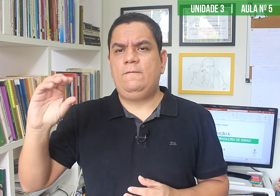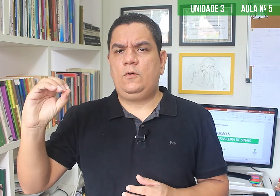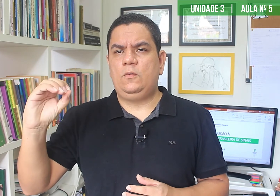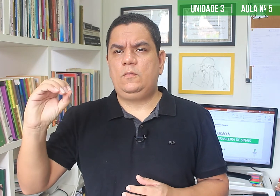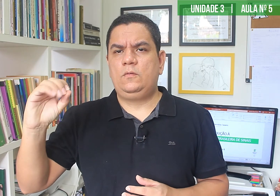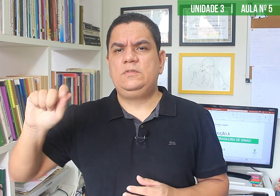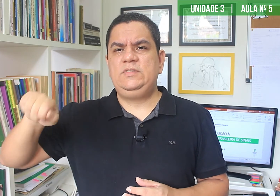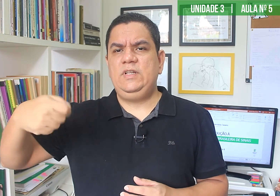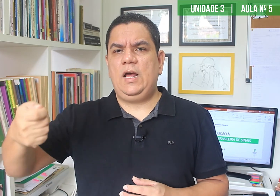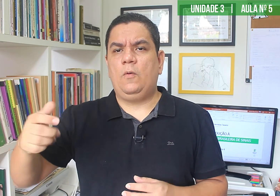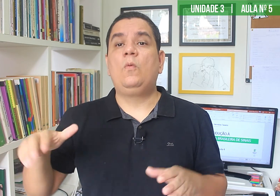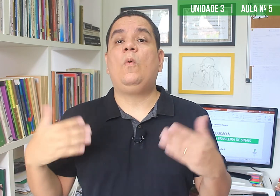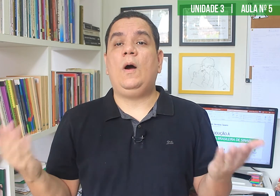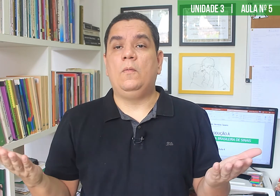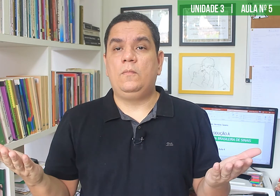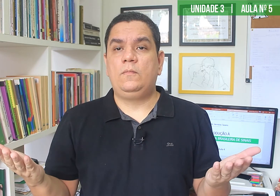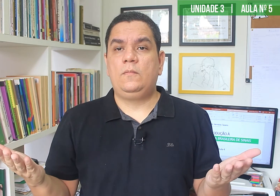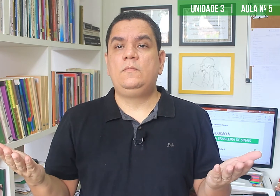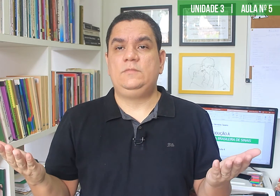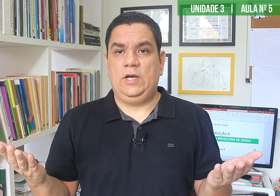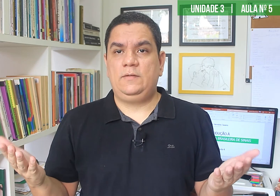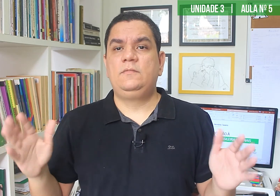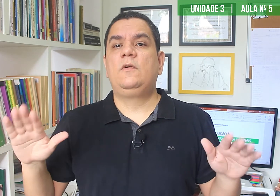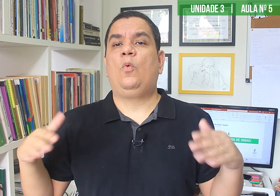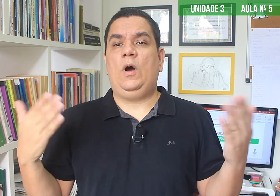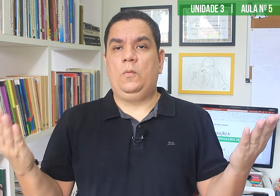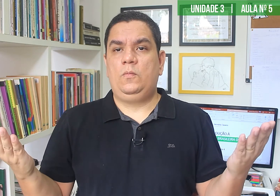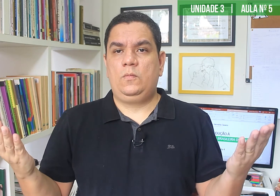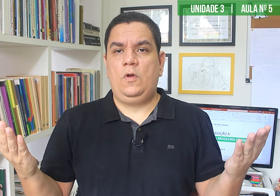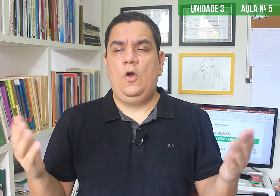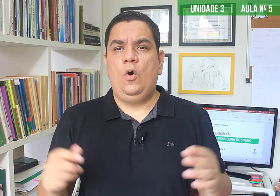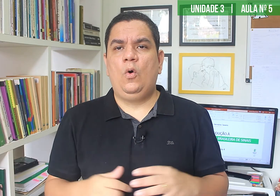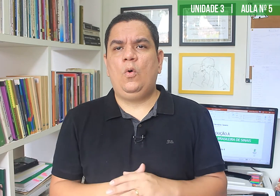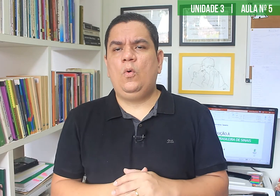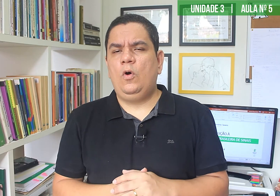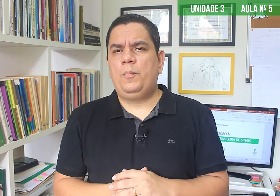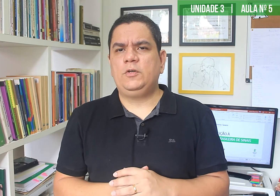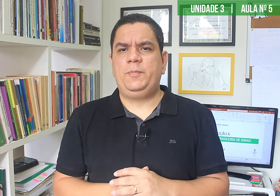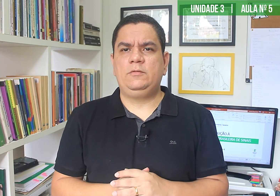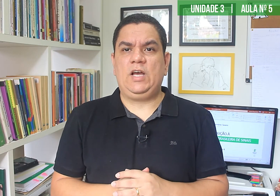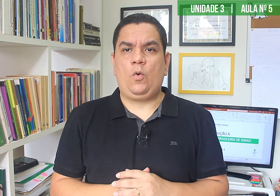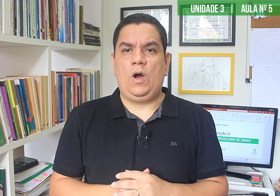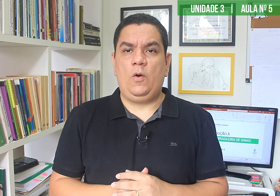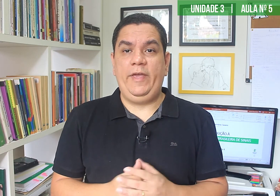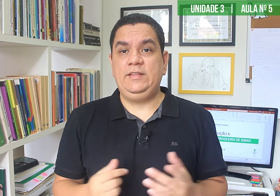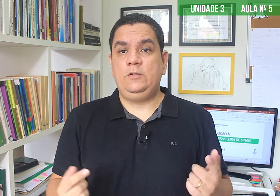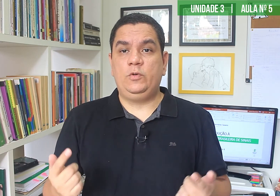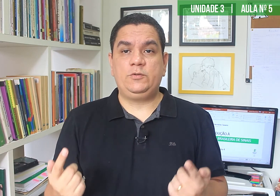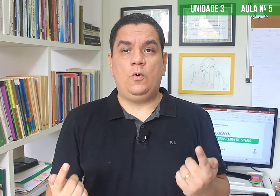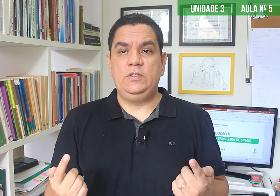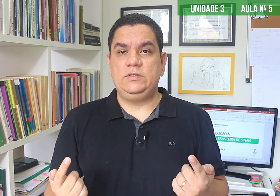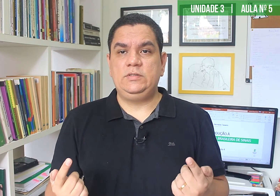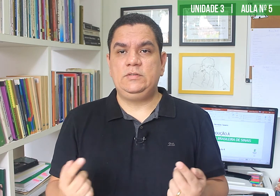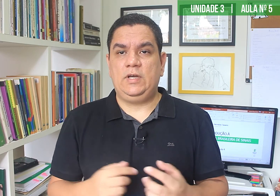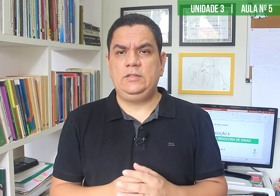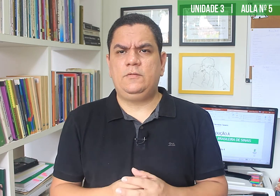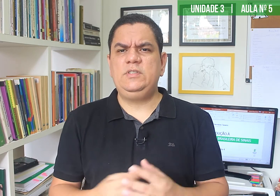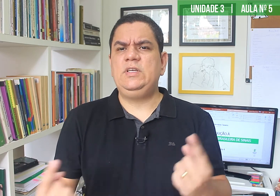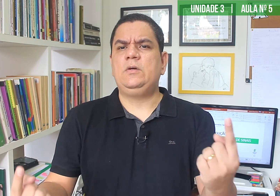Livro, sinal, qual? Tá? Qual? Ou eu posso perguntar qual entre duas coisas, tá? Então eu vou dizer